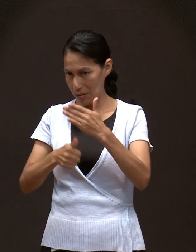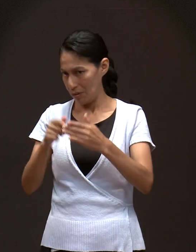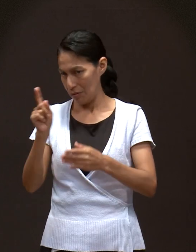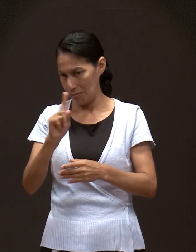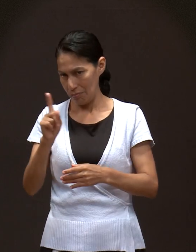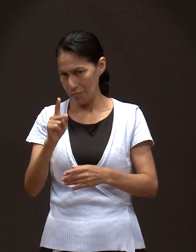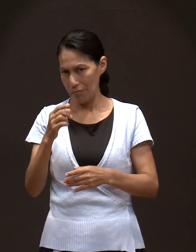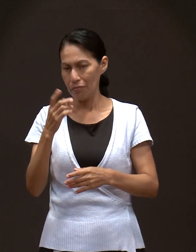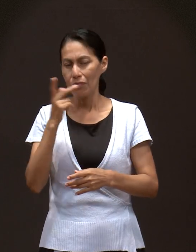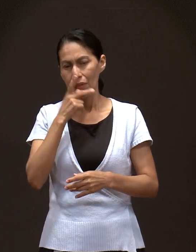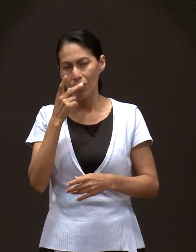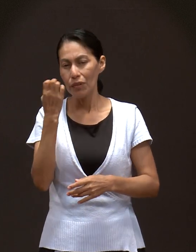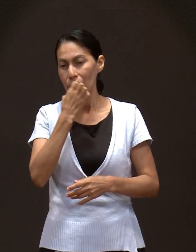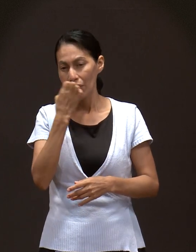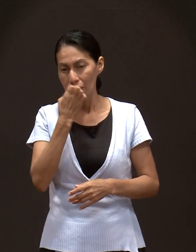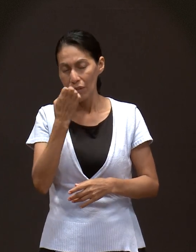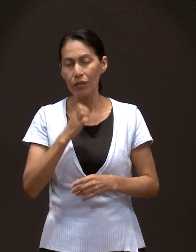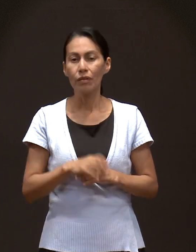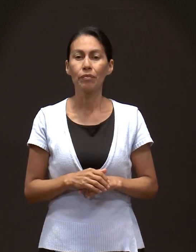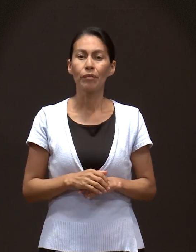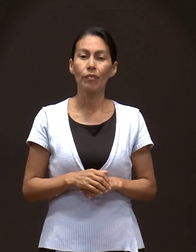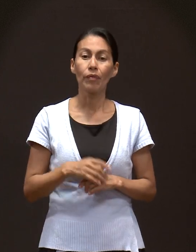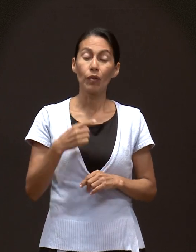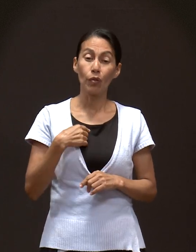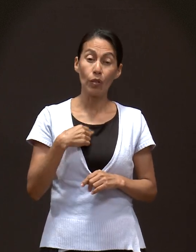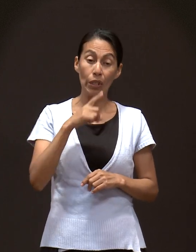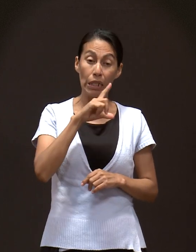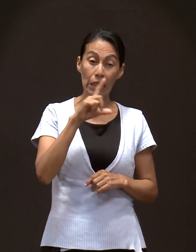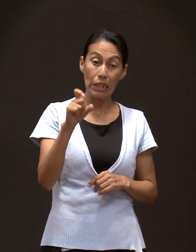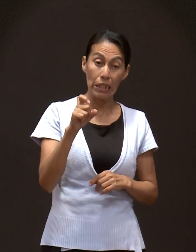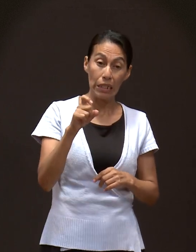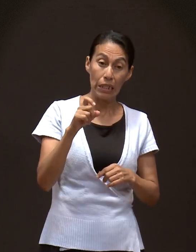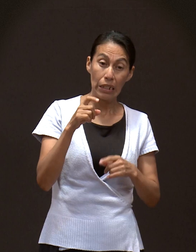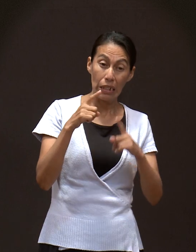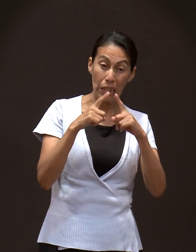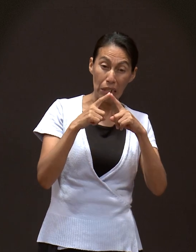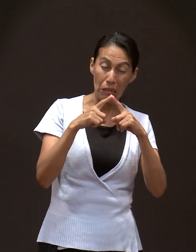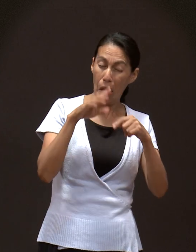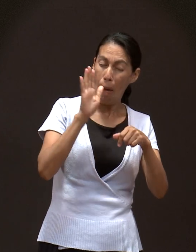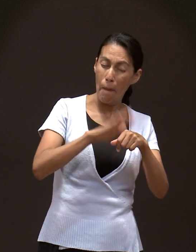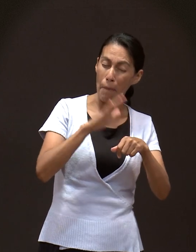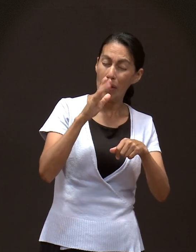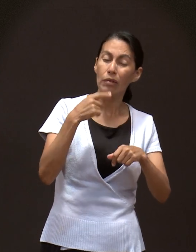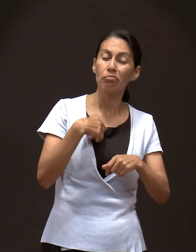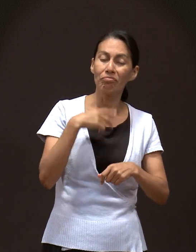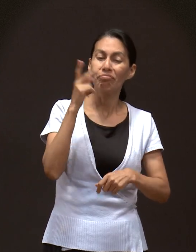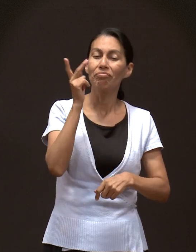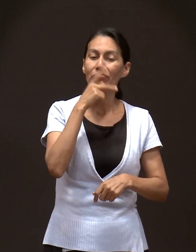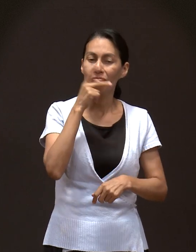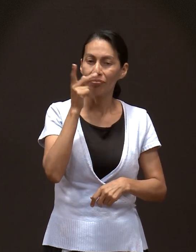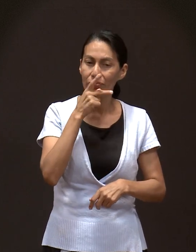adventista, era un pastor evangélico. Me dijo, fui pastor de más de 100 iglesias en Cuba.